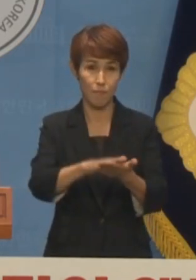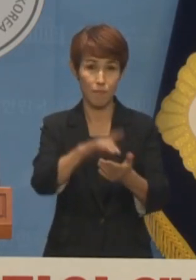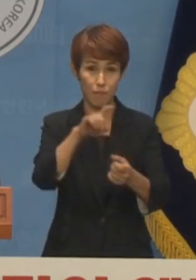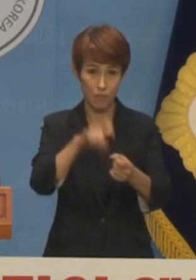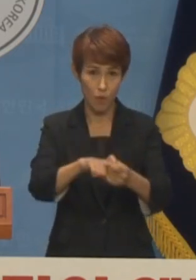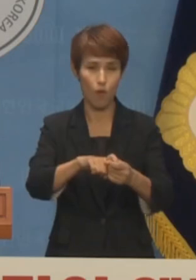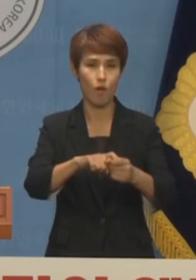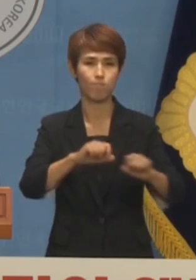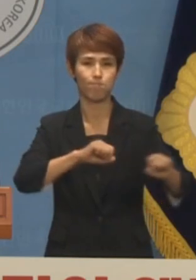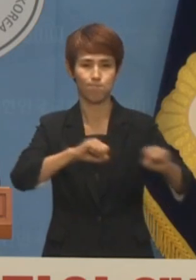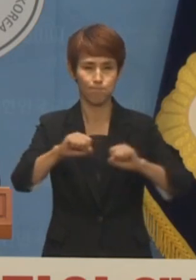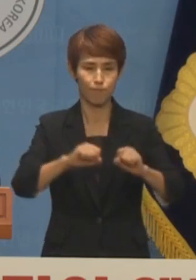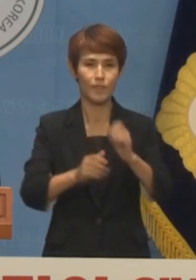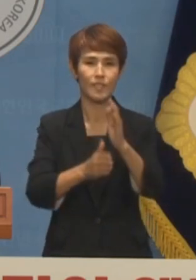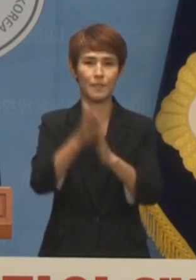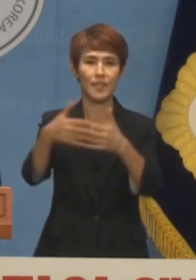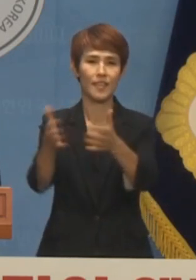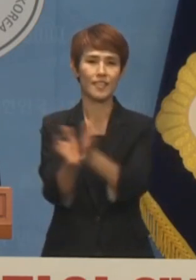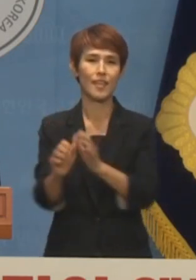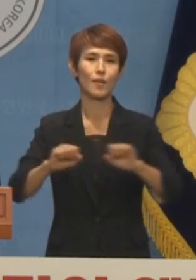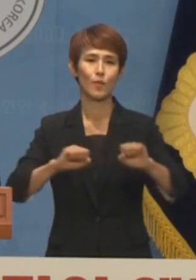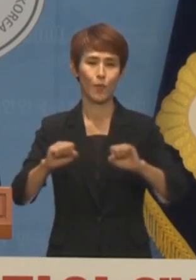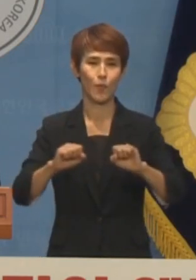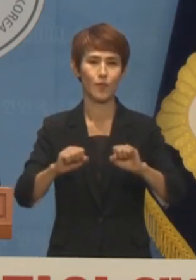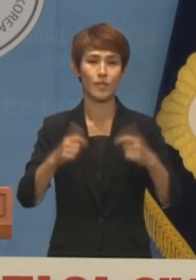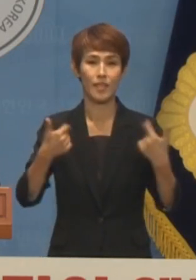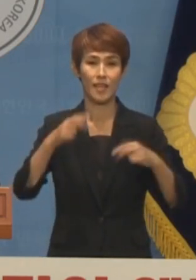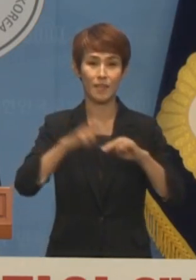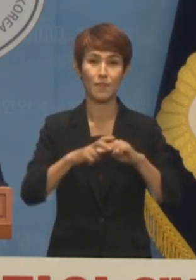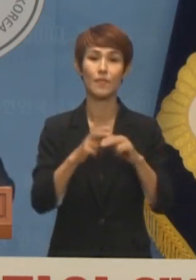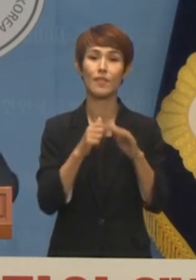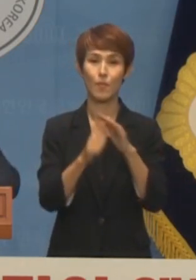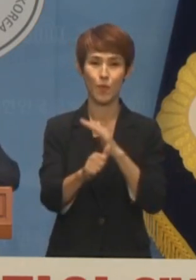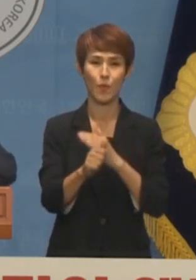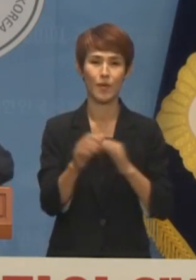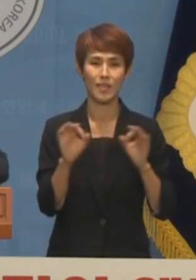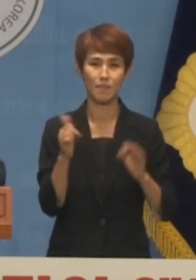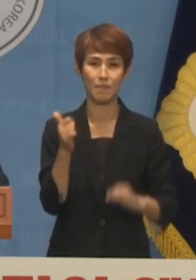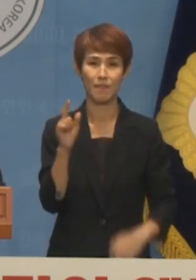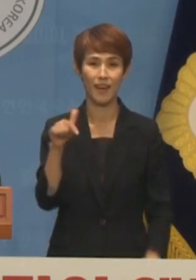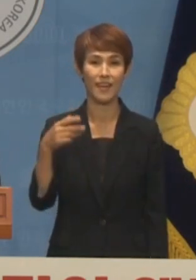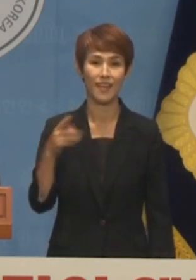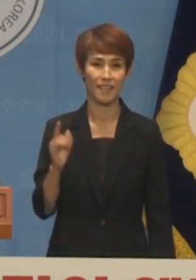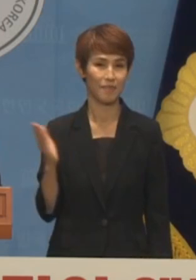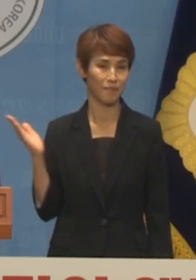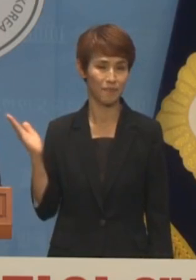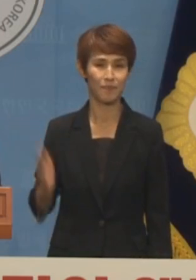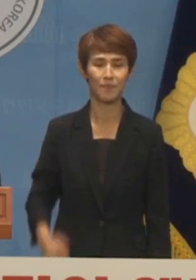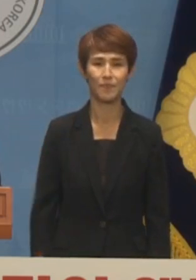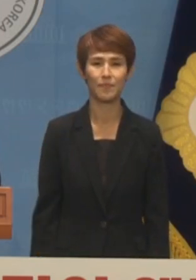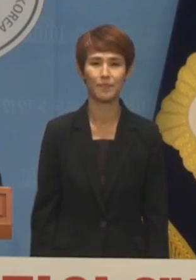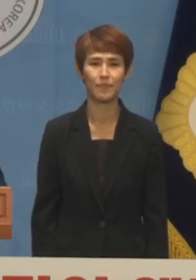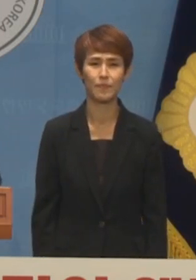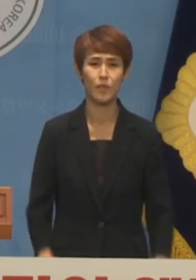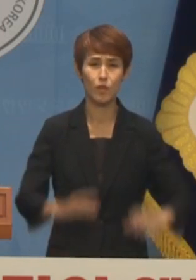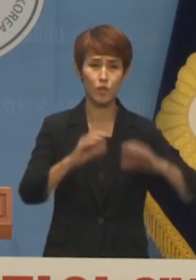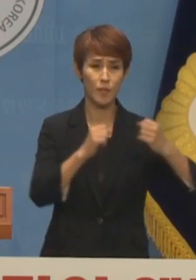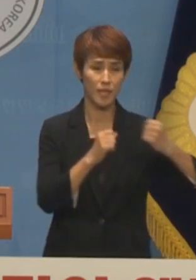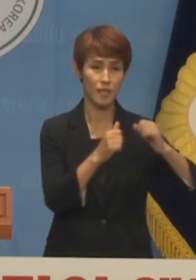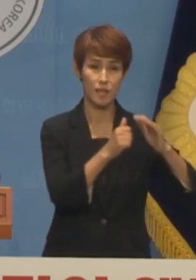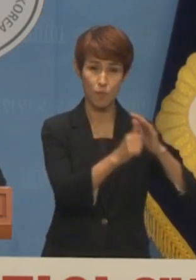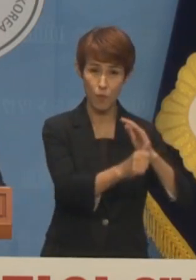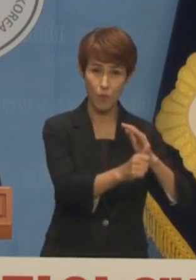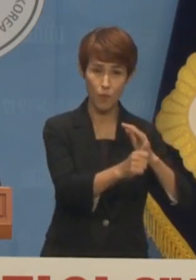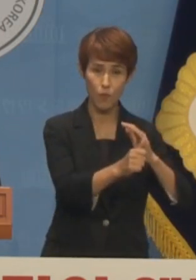시민단체 사법정의 바로 세우기 시민행동, 저는 상임대표 김한매입니다. 여당 국민의힘